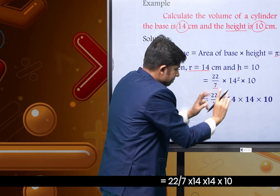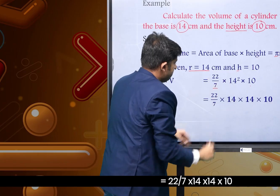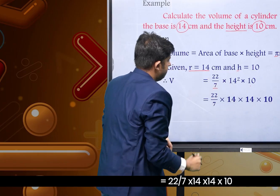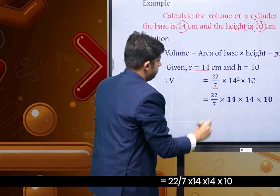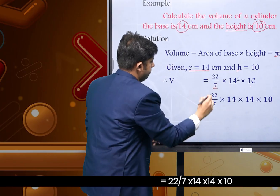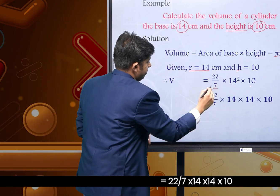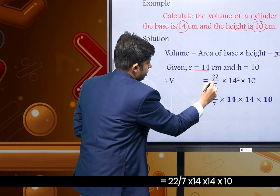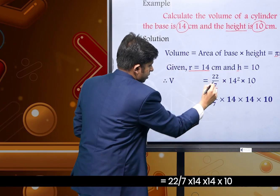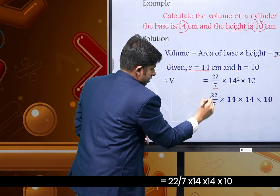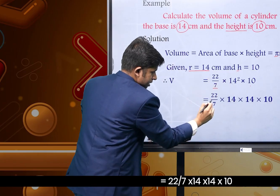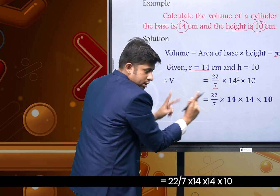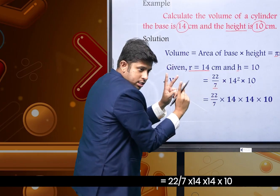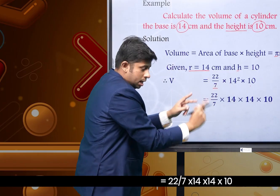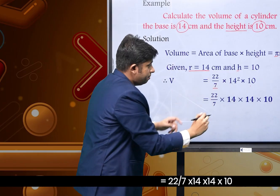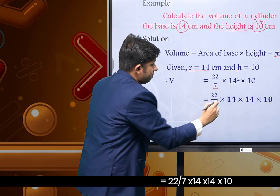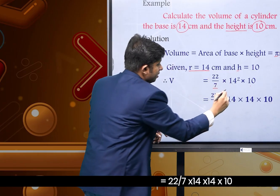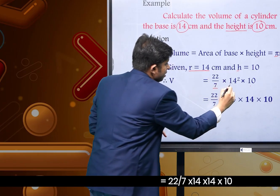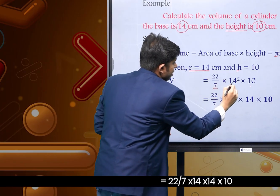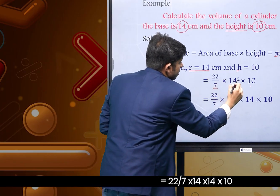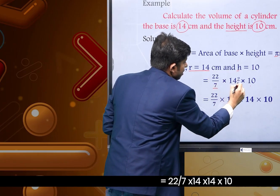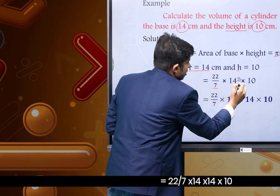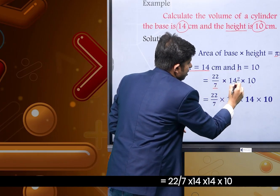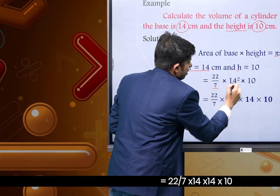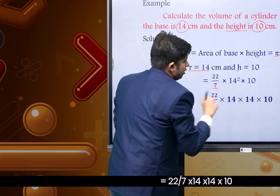बरोबर 22 भागिले 7 गुणिले 14 गुणिले 14 गुणिले 10